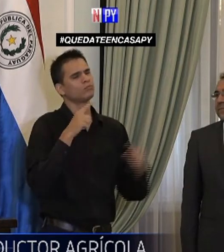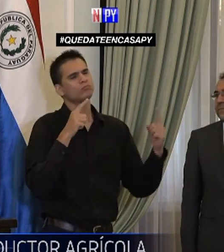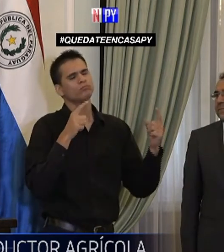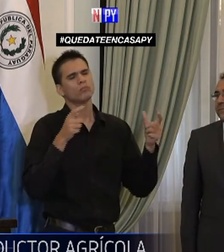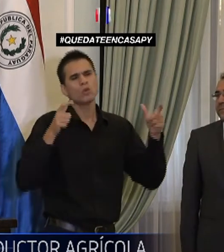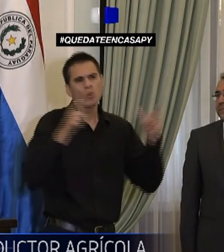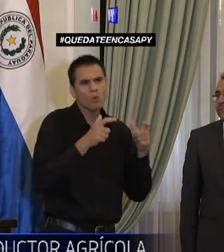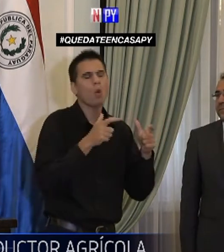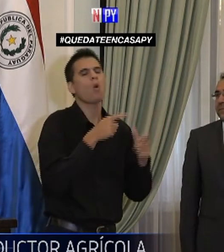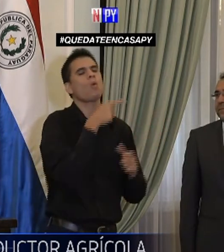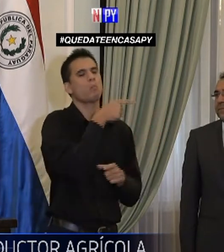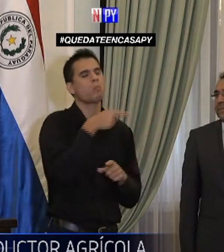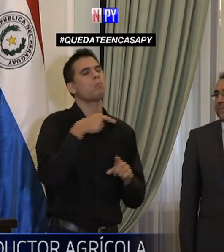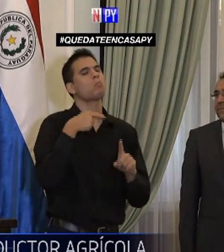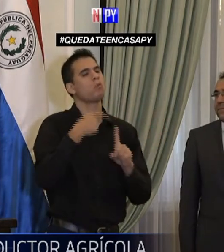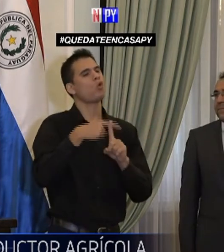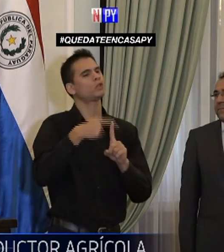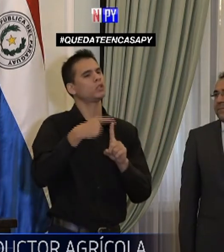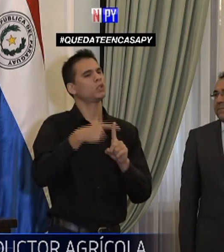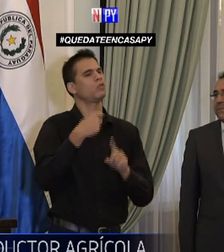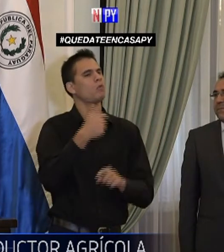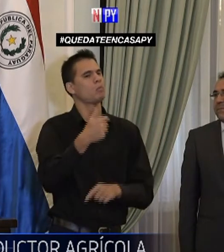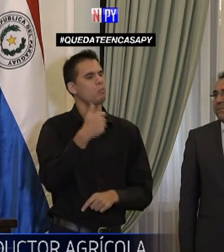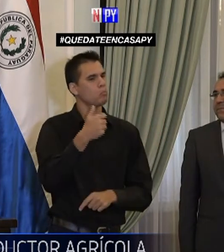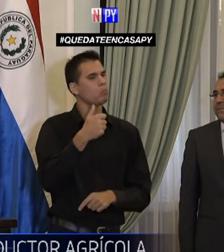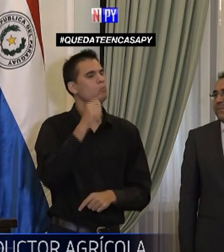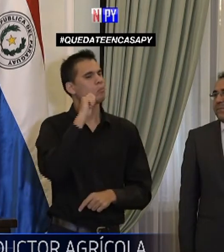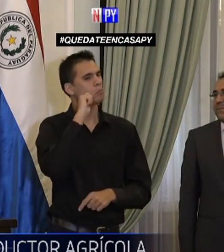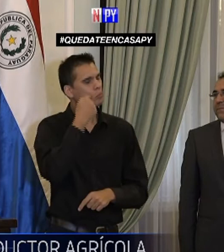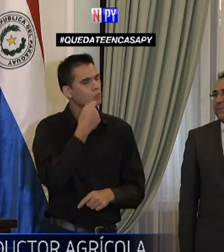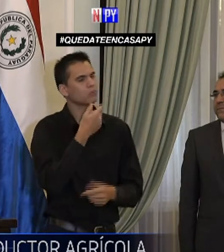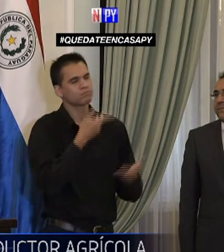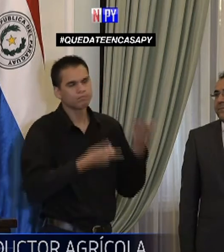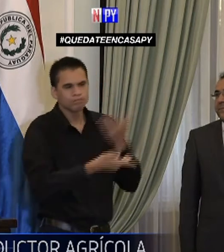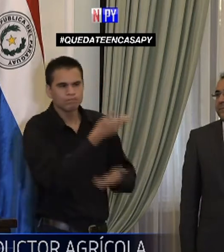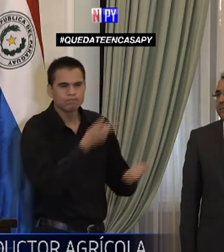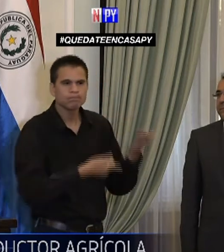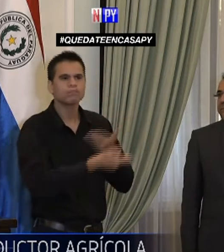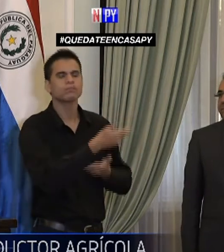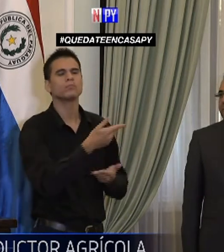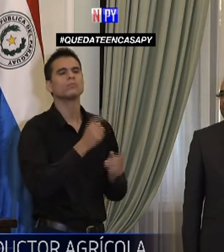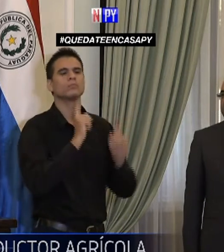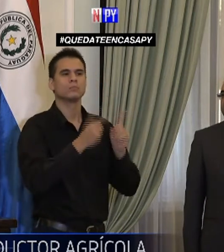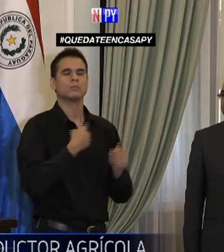con una noticia muy positiva, sin embargo también estuvo exponiendo la